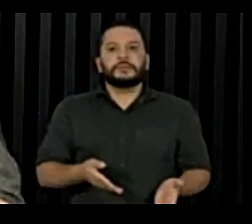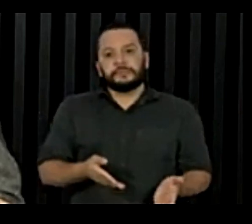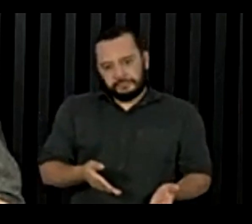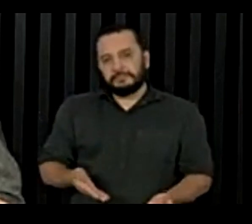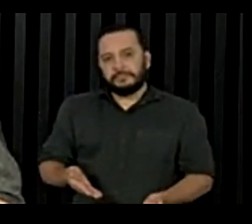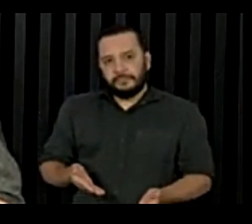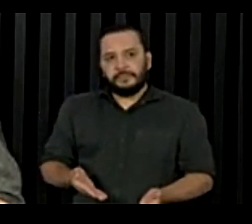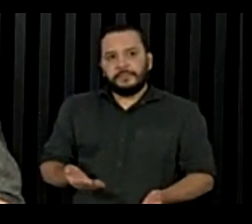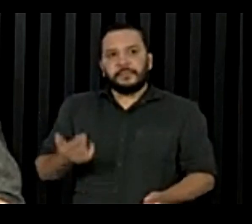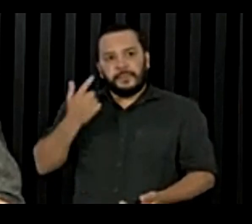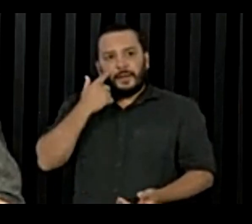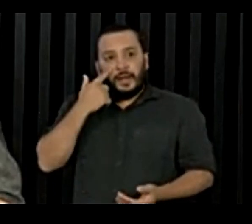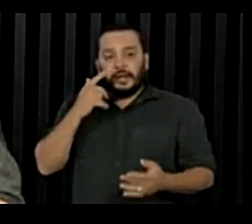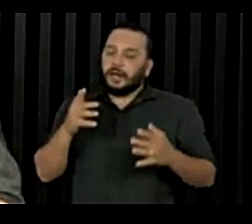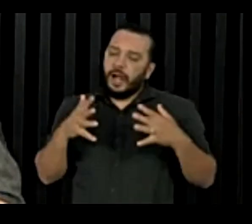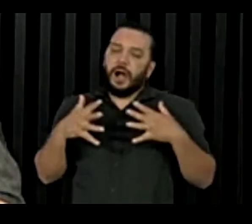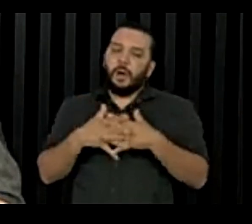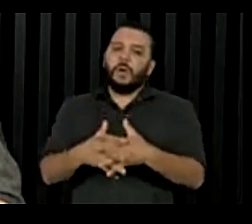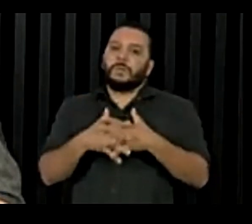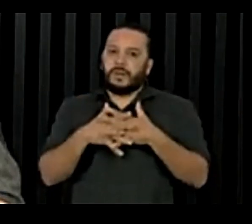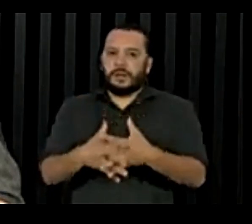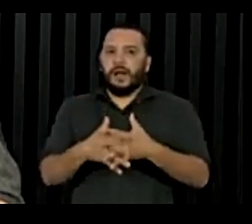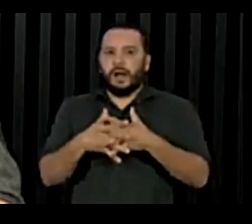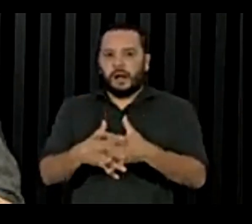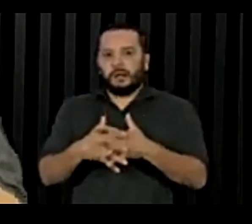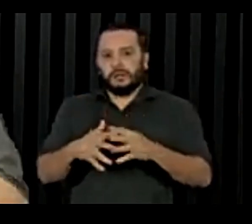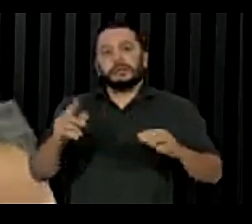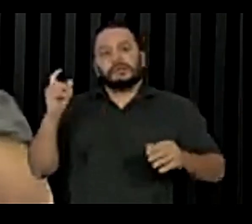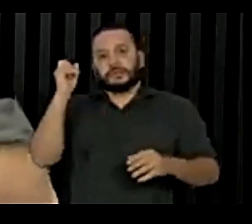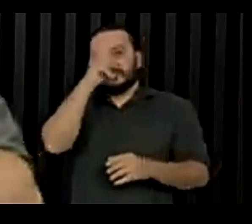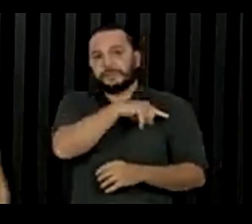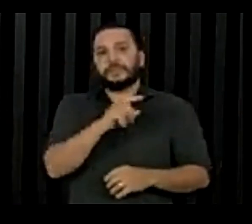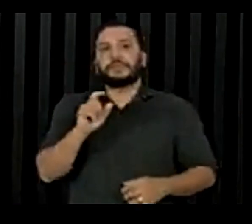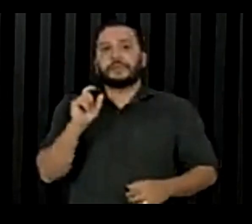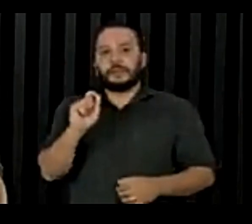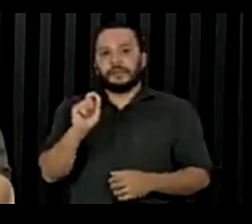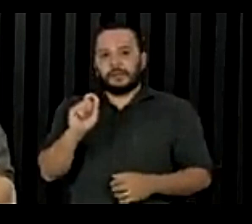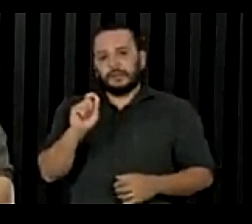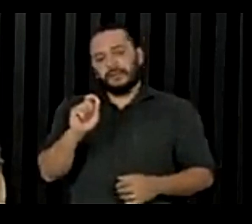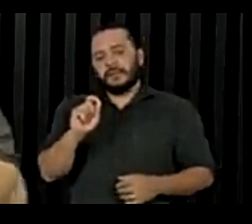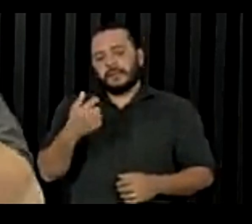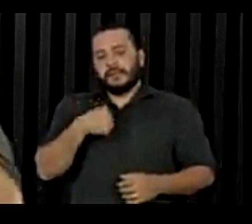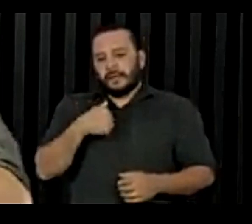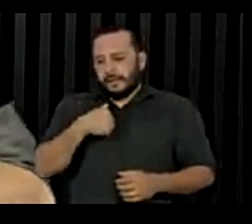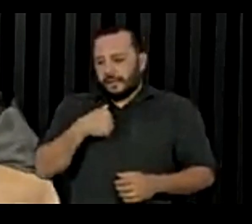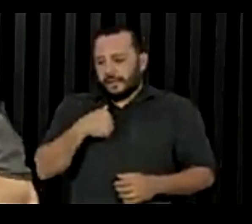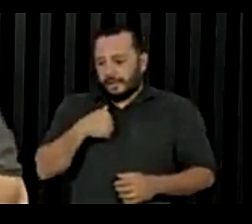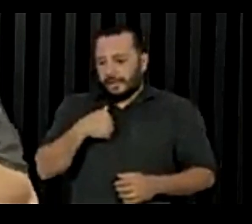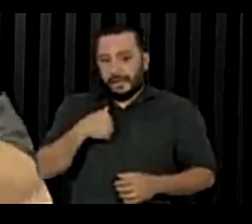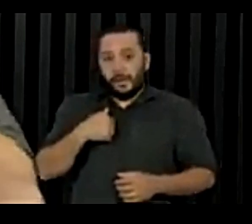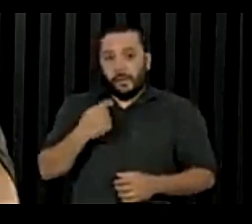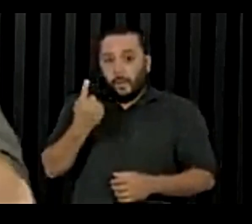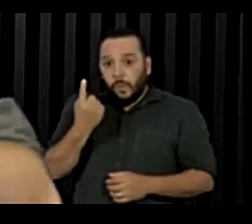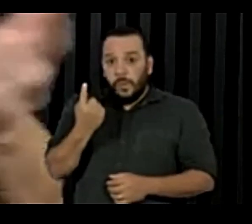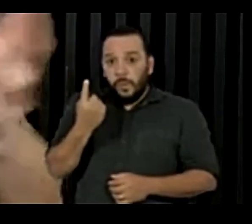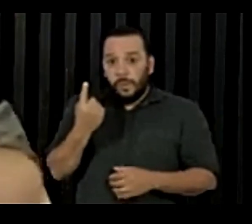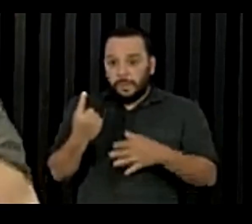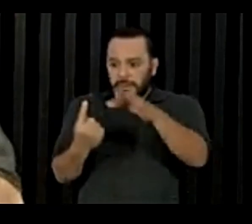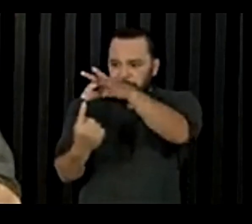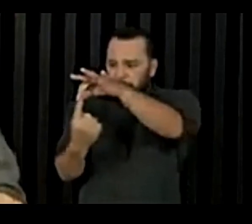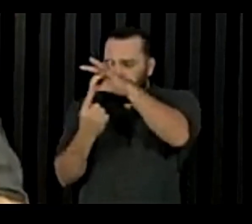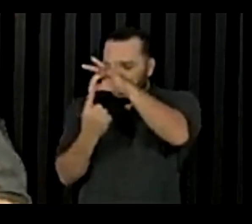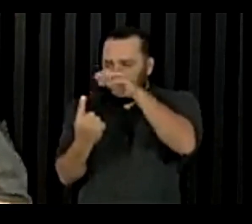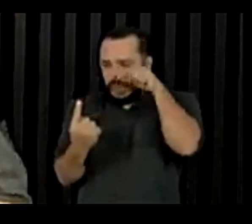muito complicado, é muito difícil encontrar alguém que eu diria, essa pessoa aqui eu coloco as minhas fichas e eu aposto